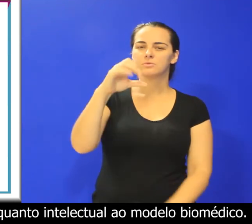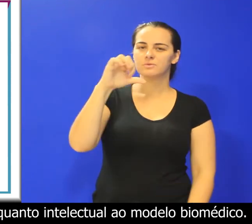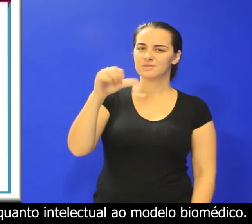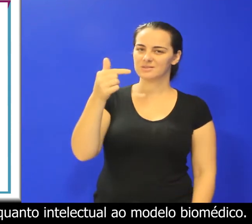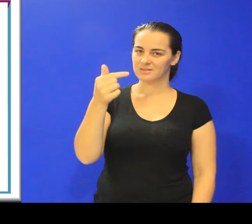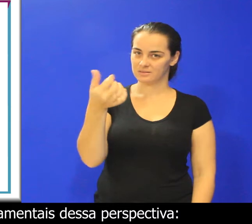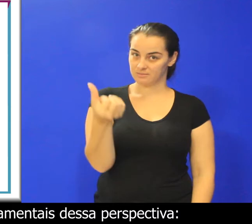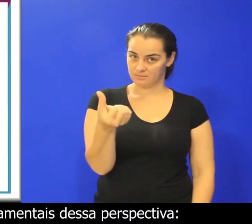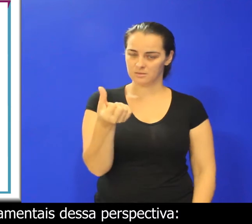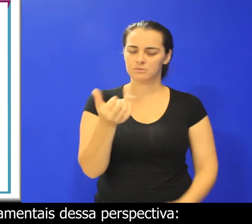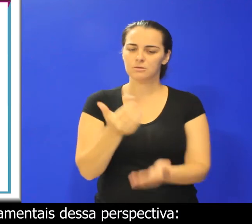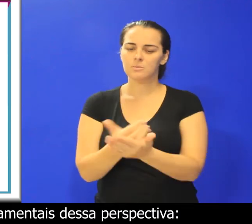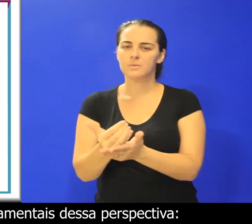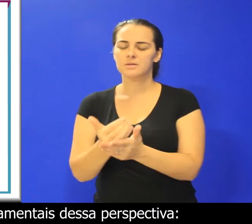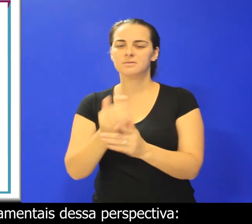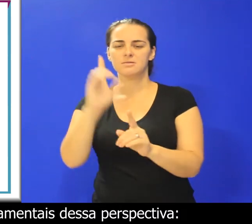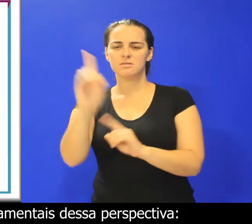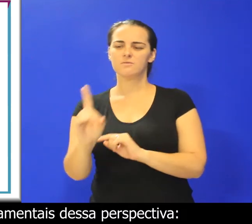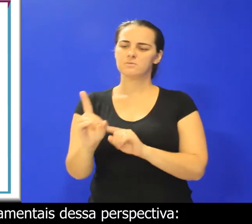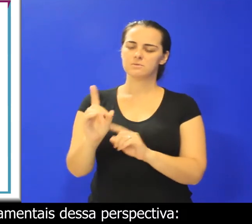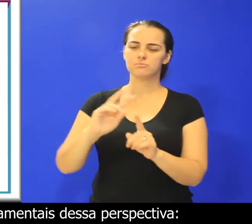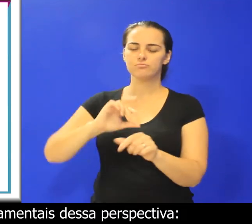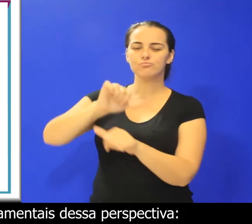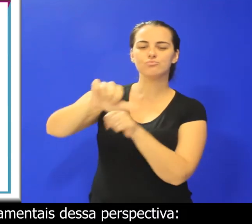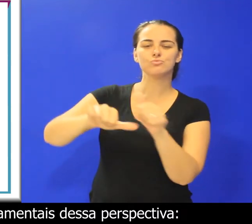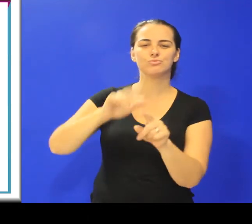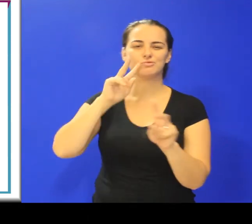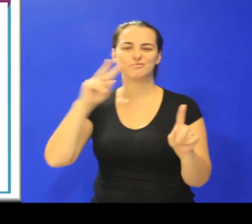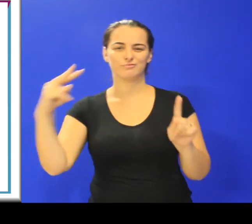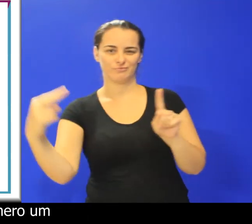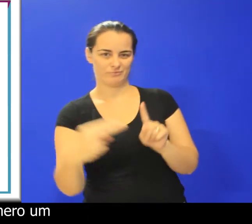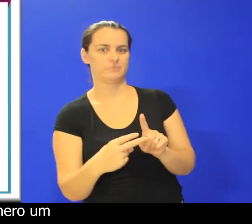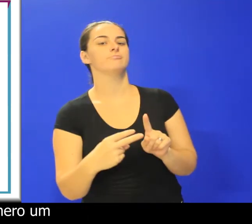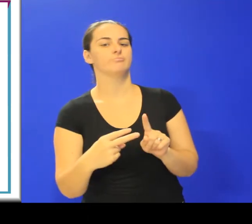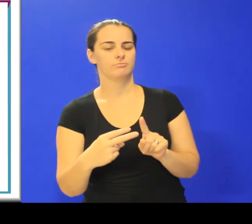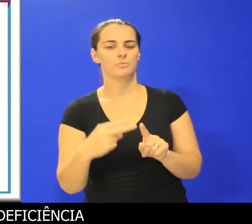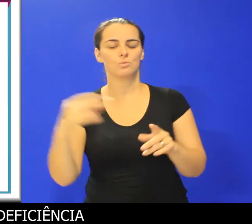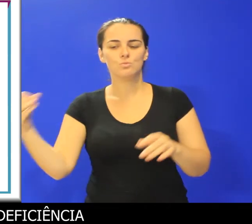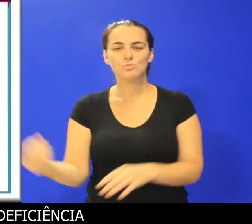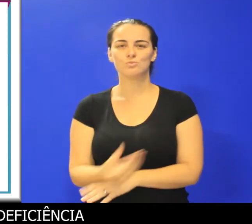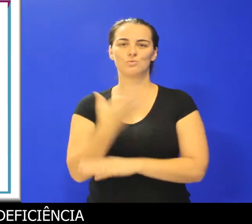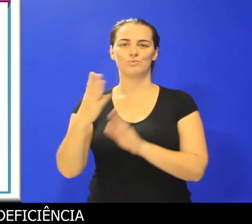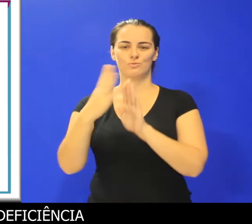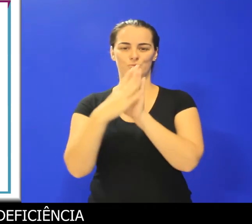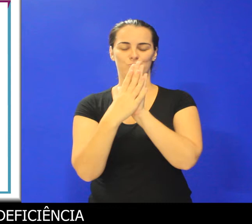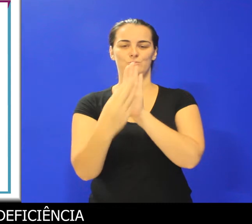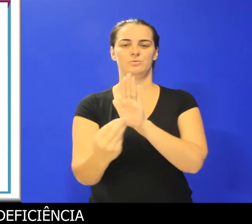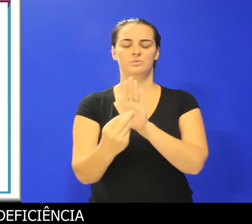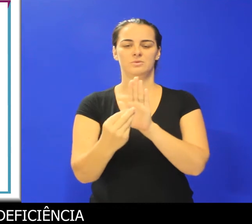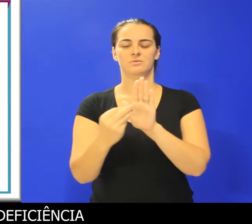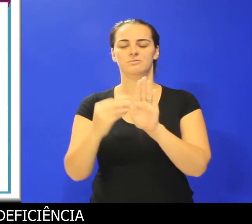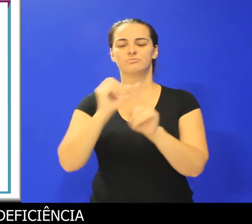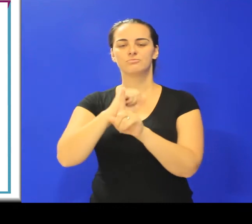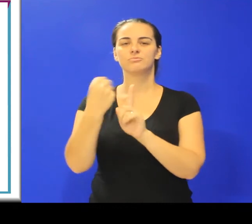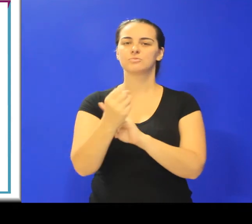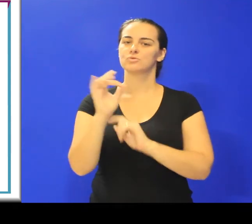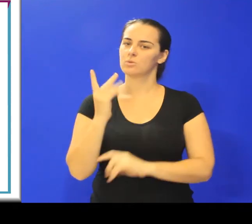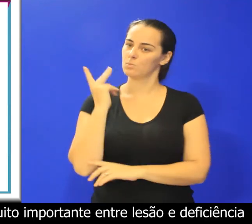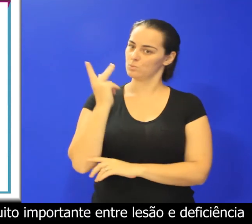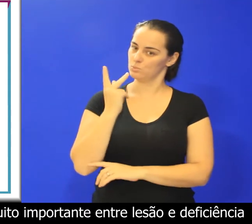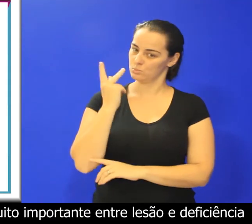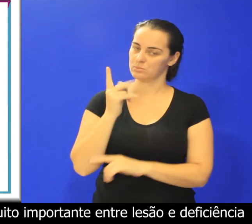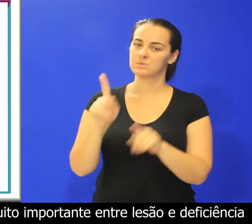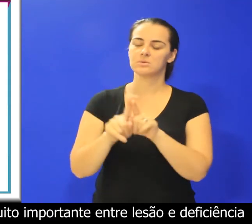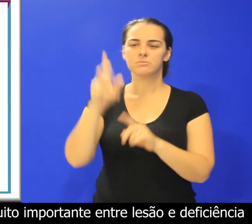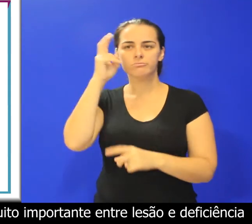modelo biomédico. Atente aos pontos fundamentais dessa perspectiva. Número 1. Lesão versus deficiência.